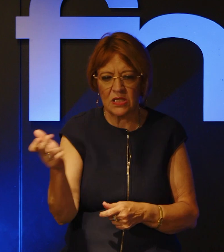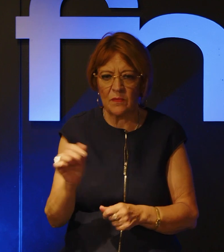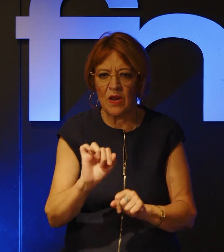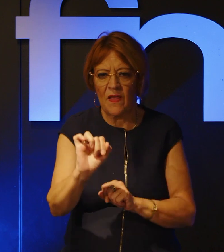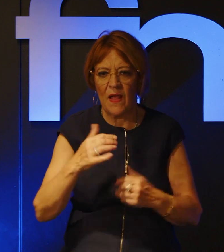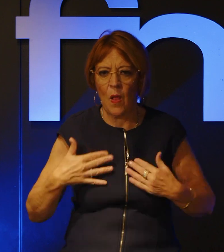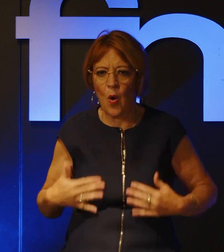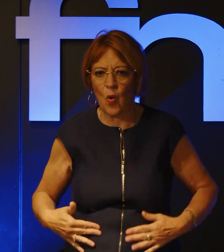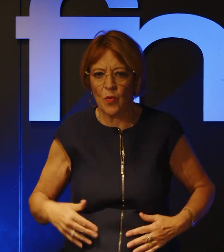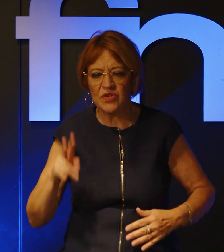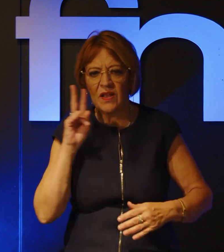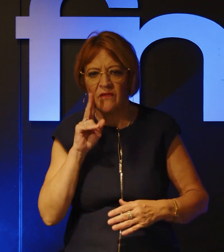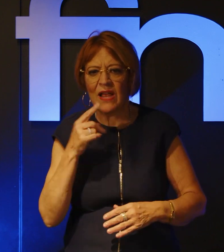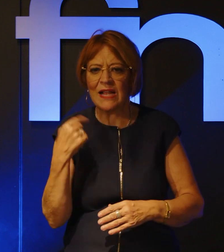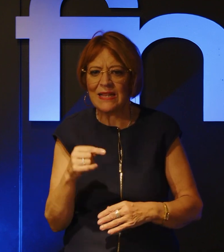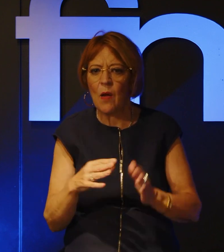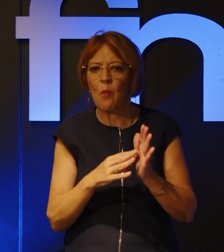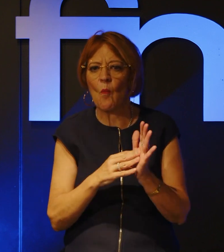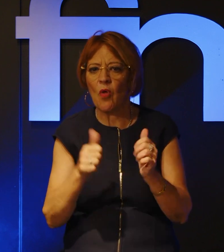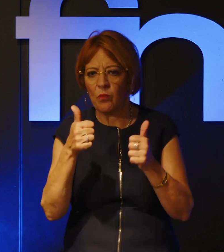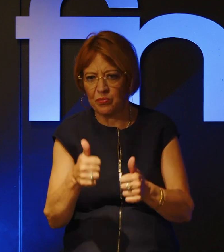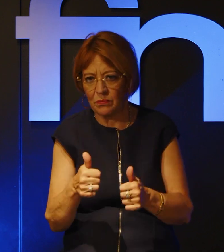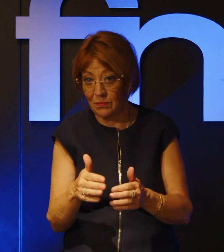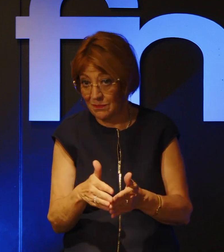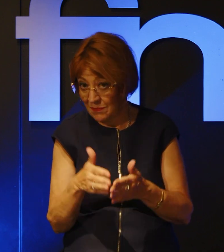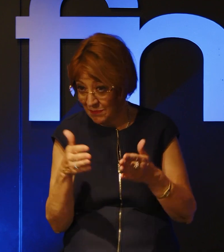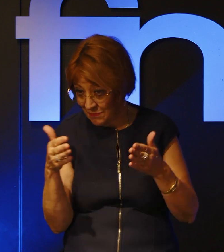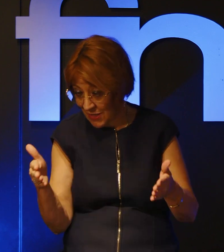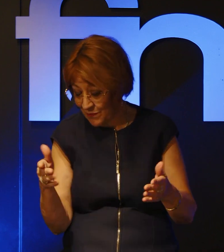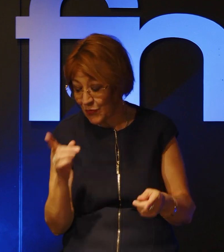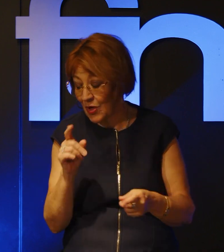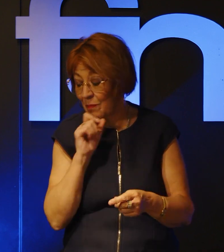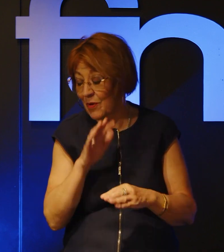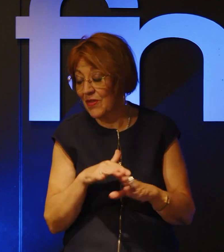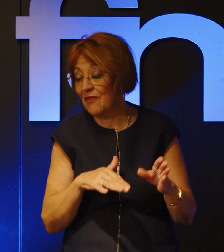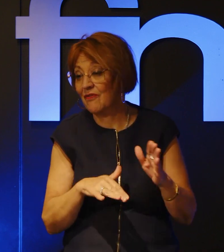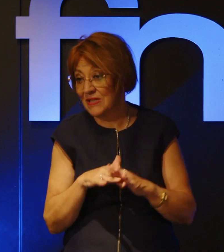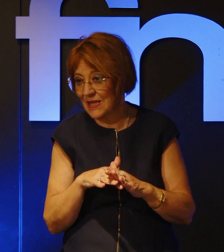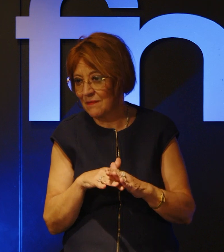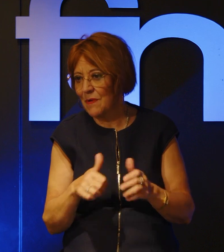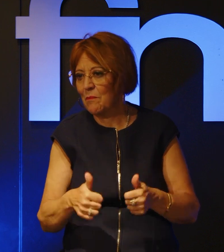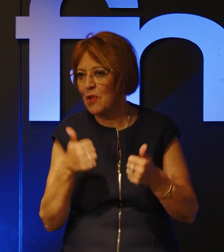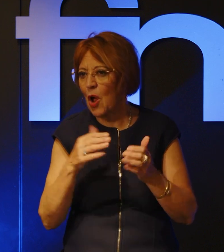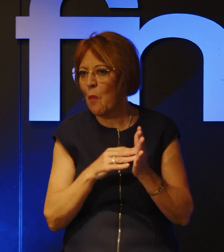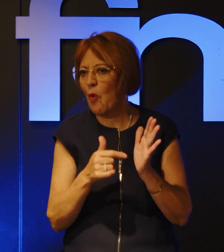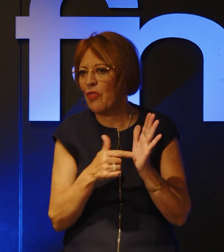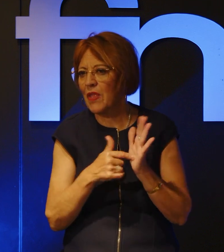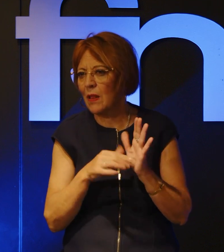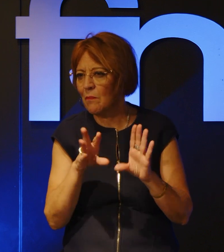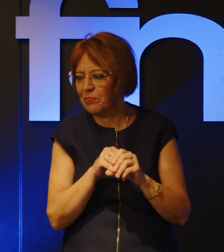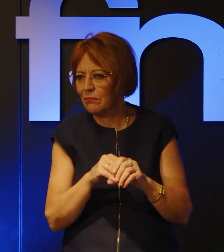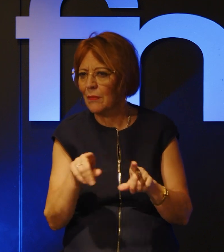seus corpos para ver se cabem no Canon e e sobretudo também o que é que podem fazer para caber melhor no Canon isto